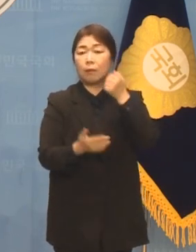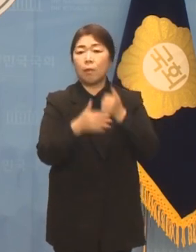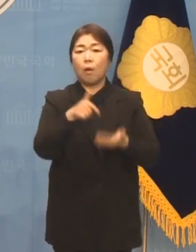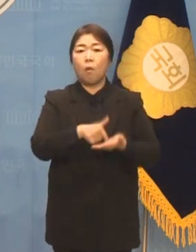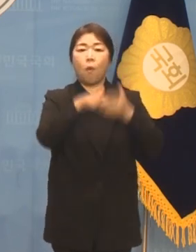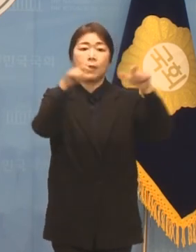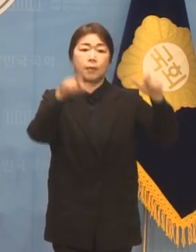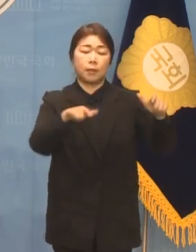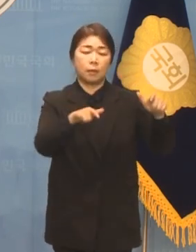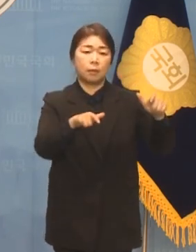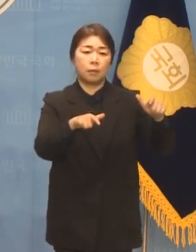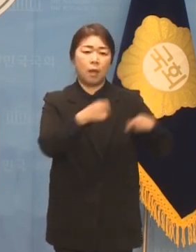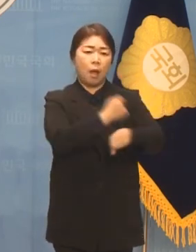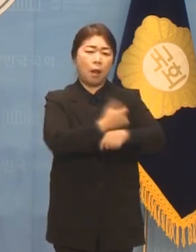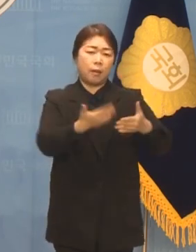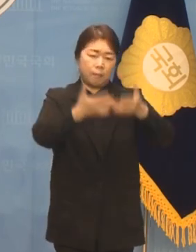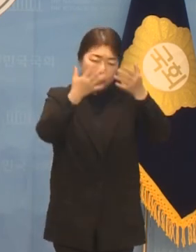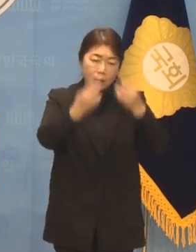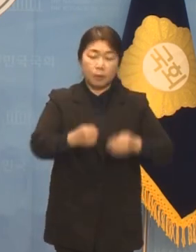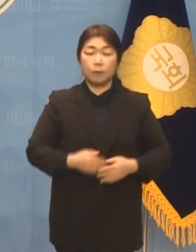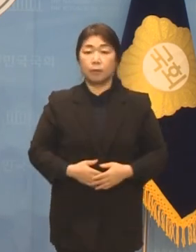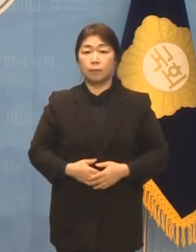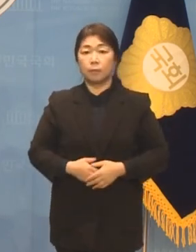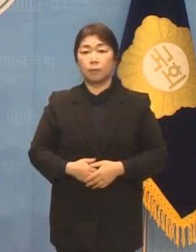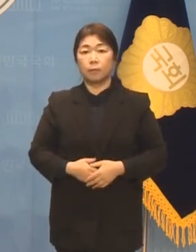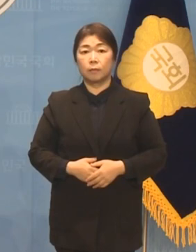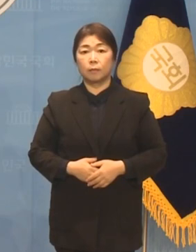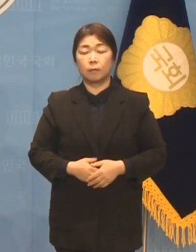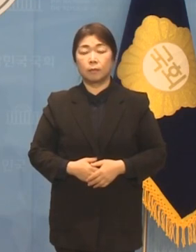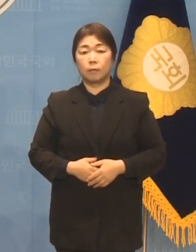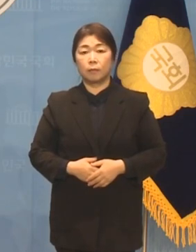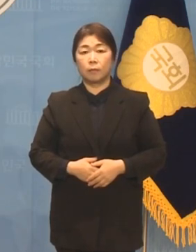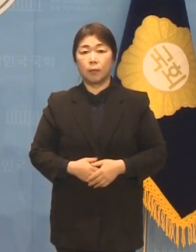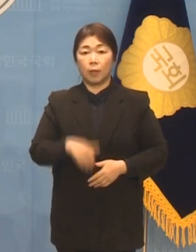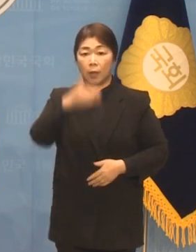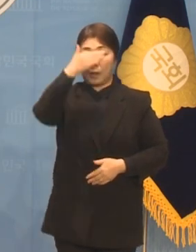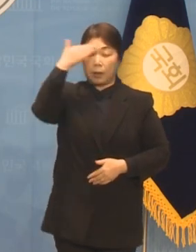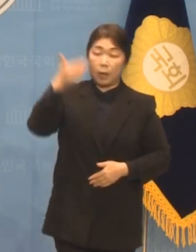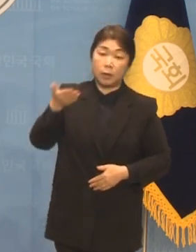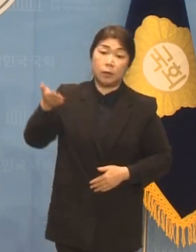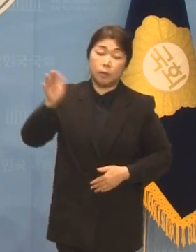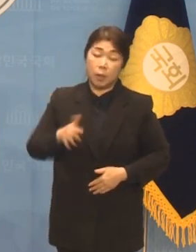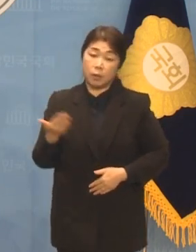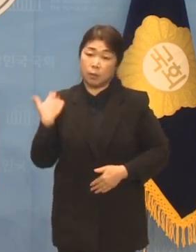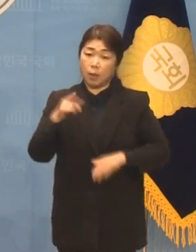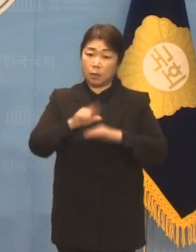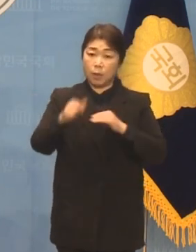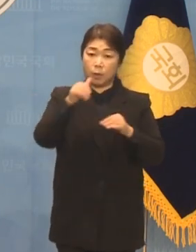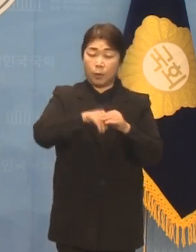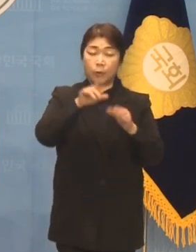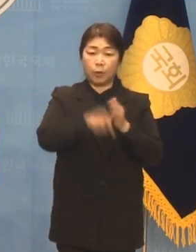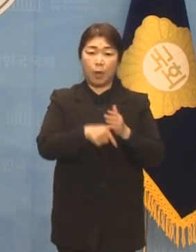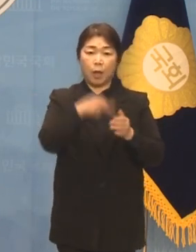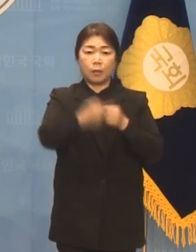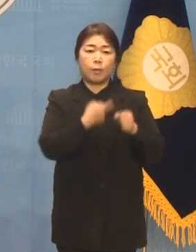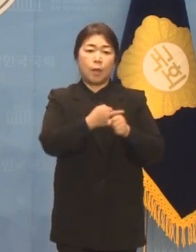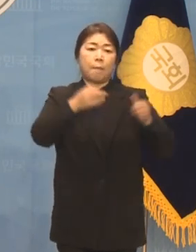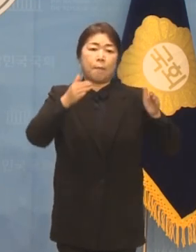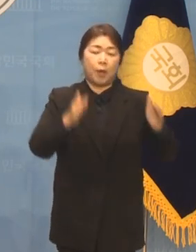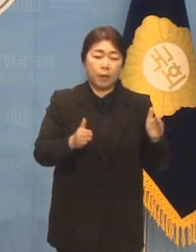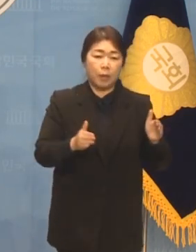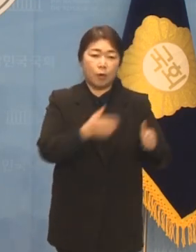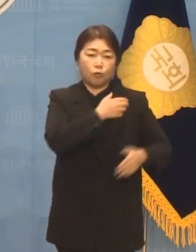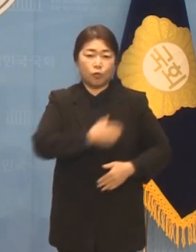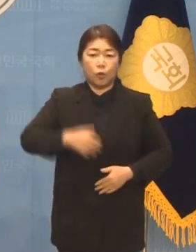길은 아직 멀기만 합니다. 다행히 지난 지방선거에서 12년 만에 국민의힘 소속의